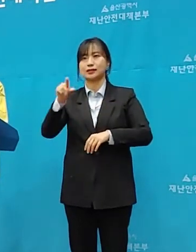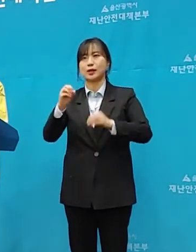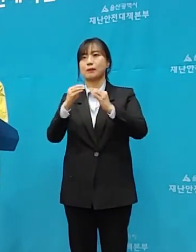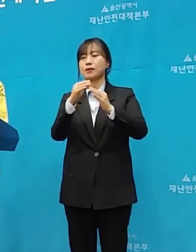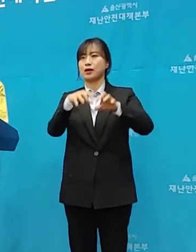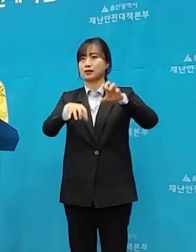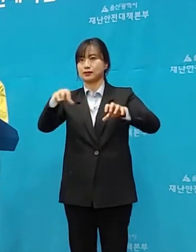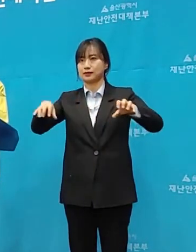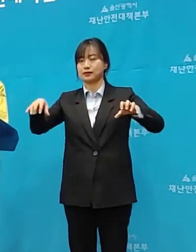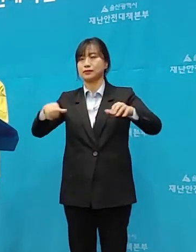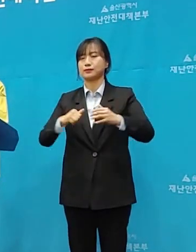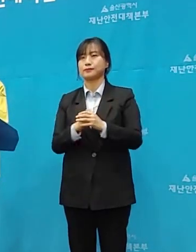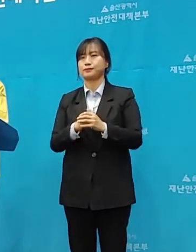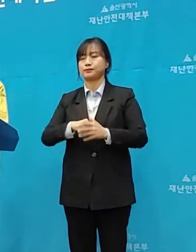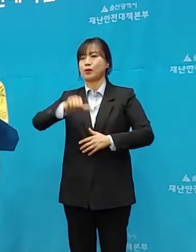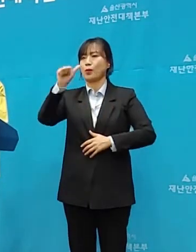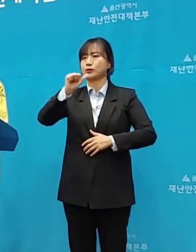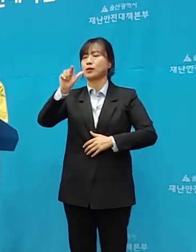등